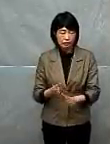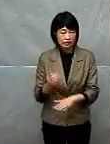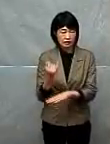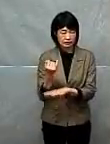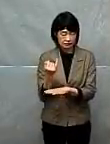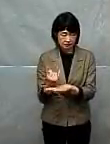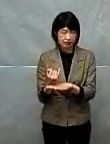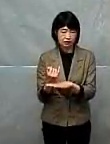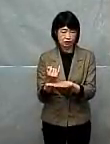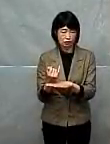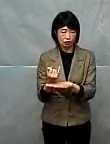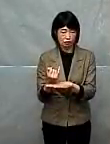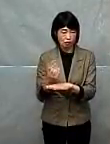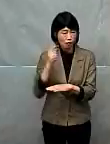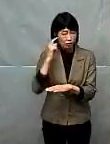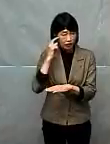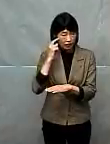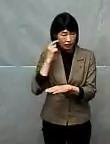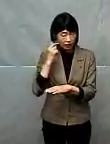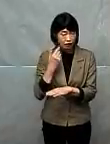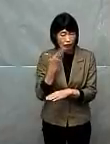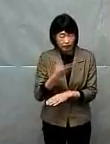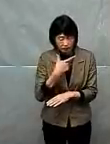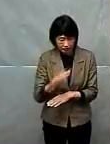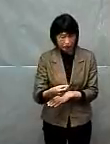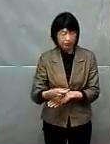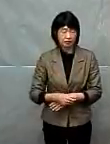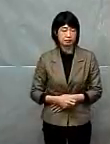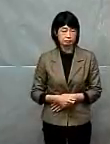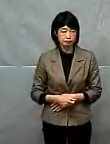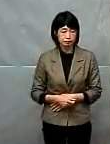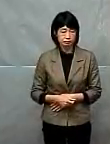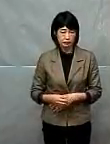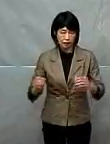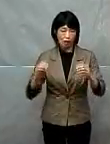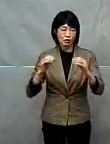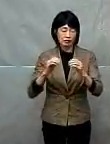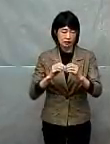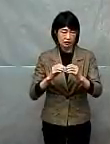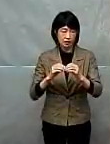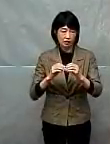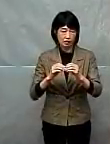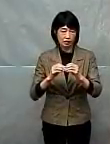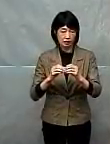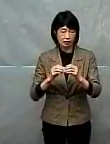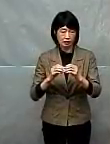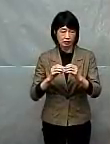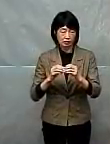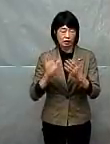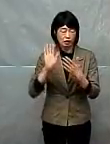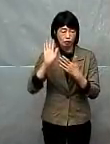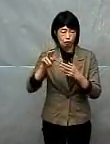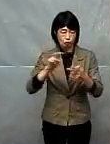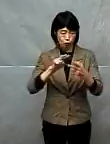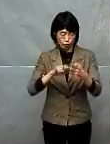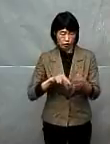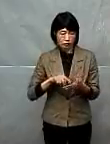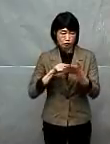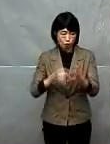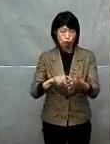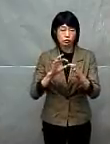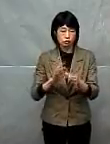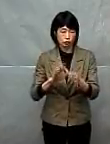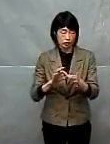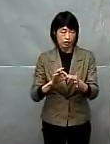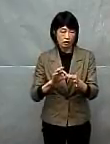事のご所見をお伺いします。合わせて、今後の刑事告発